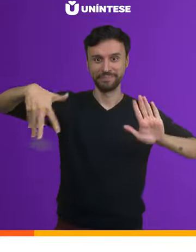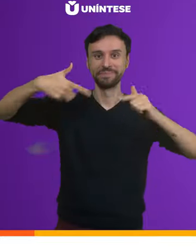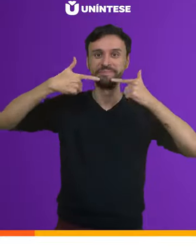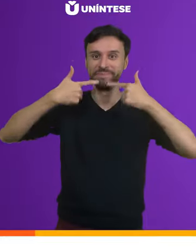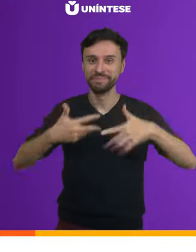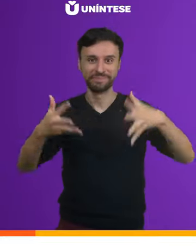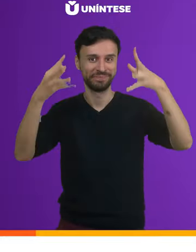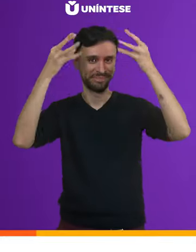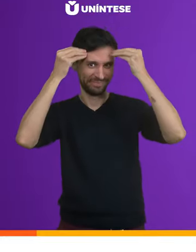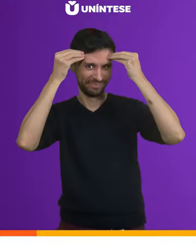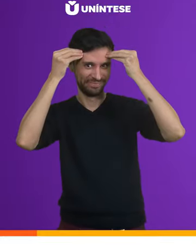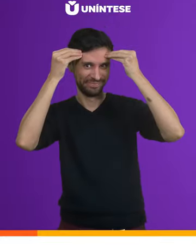linguagem